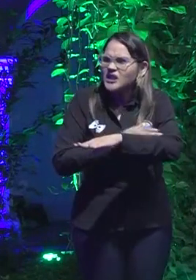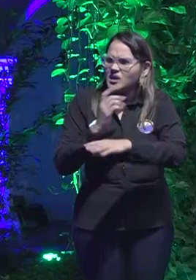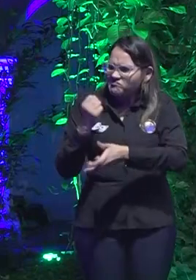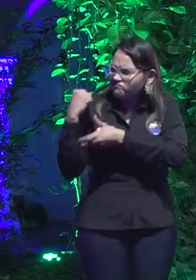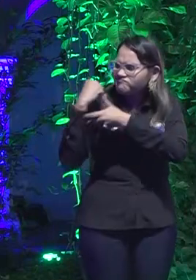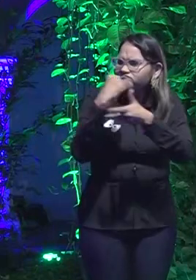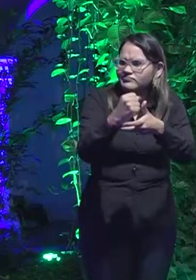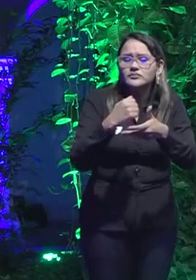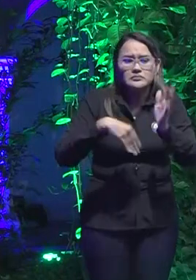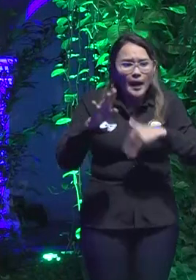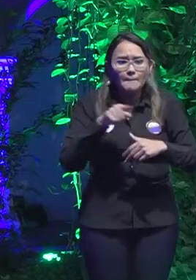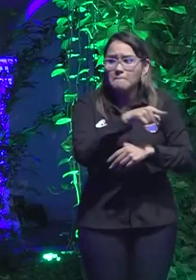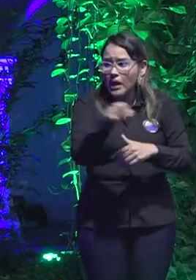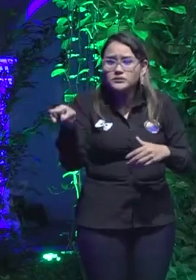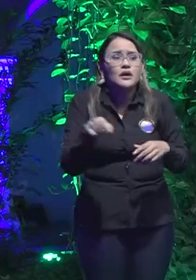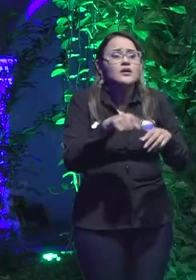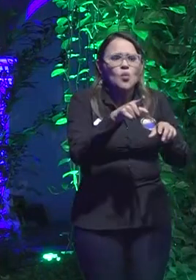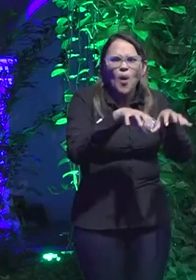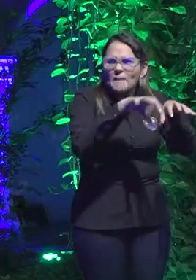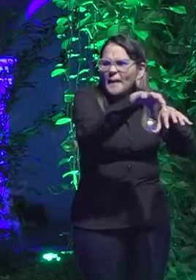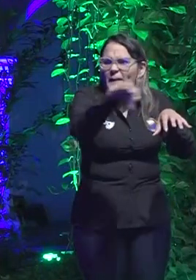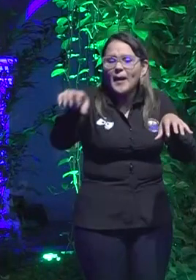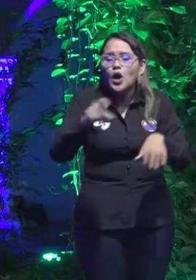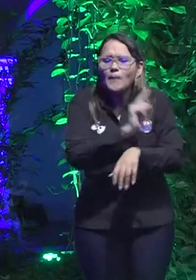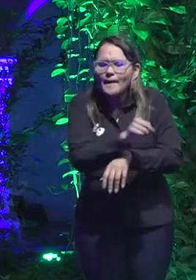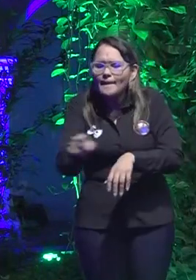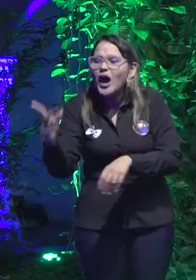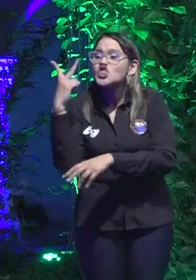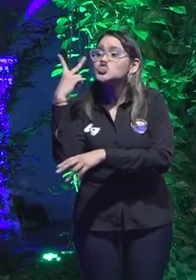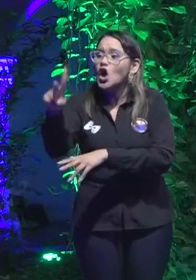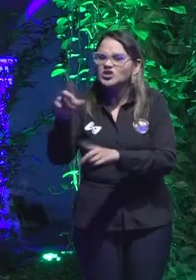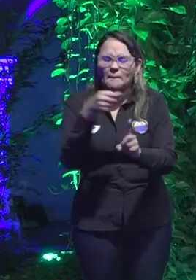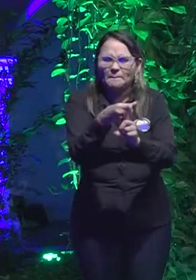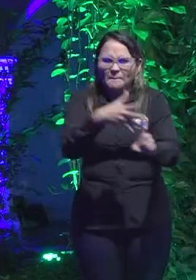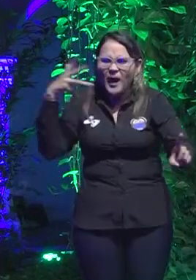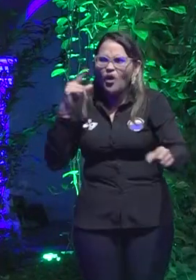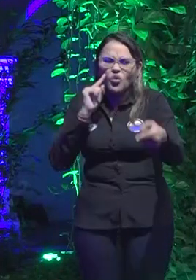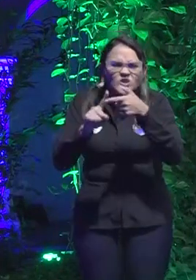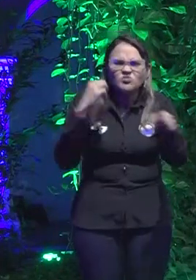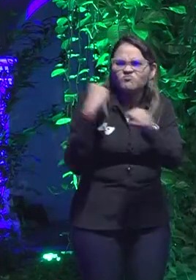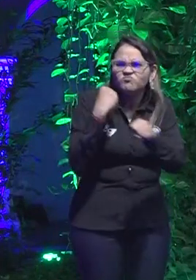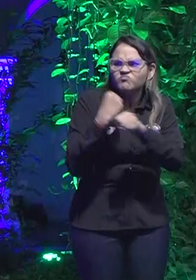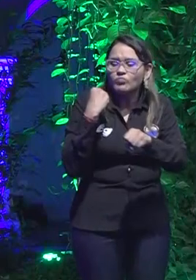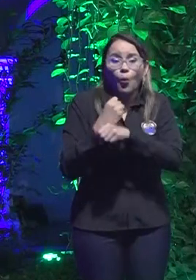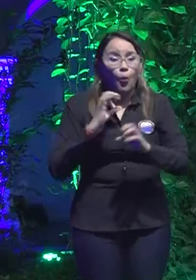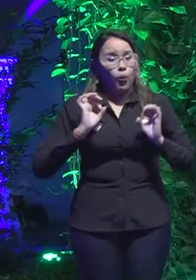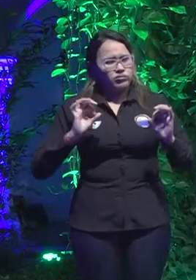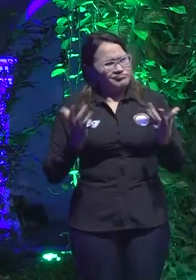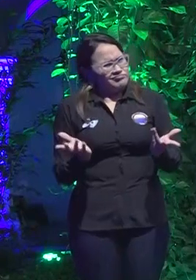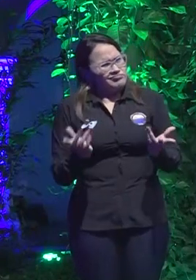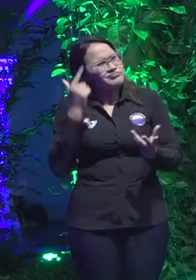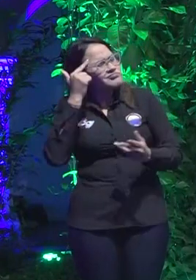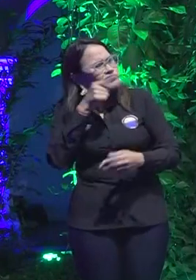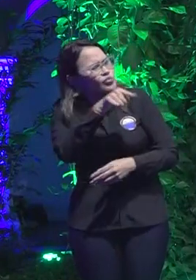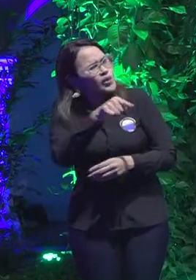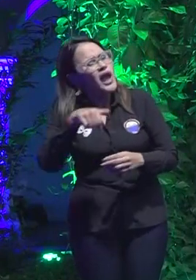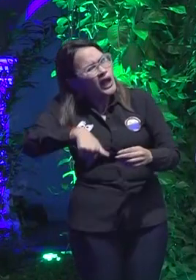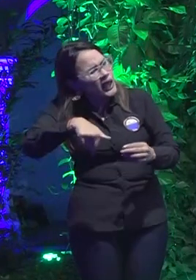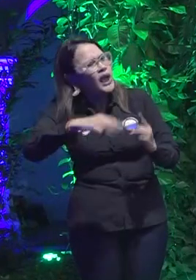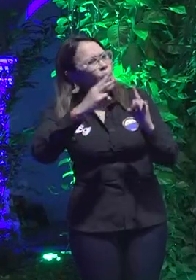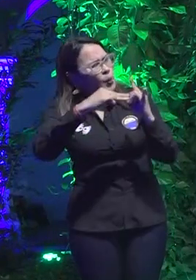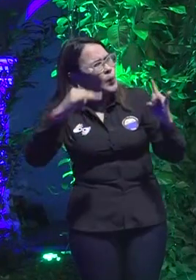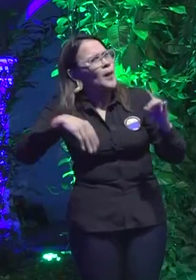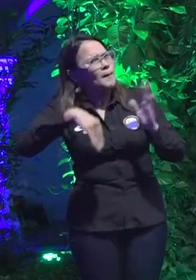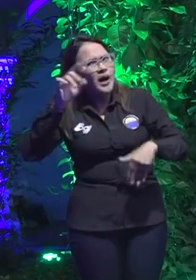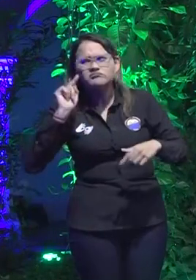12 que están generando impacto y que están generando empleo. ¿Por qué no lo hacen si tienen una infraestructura para fomentar el